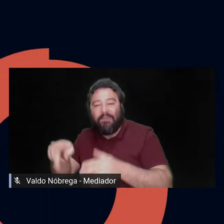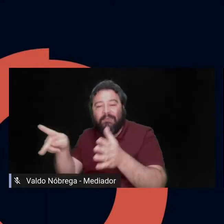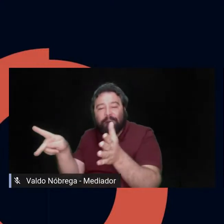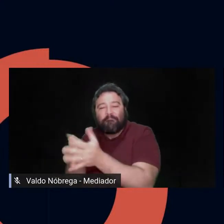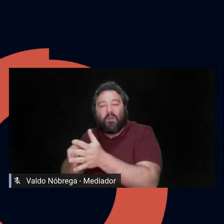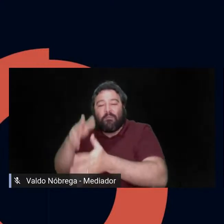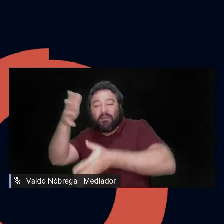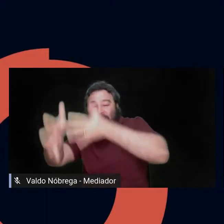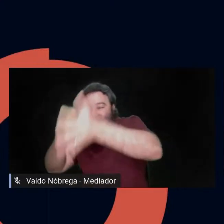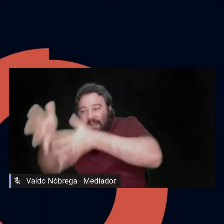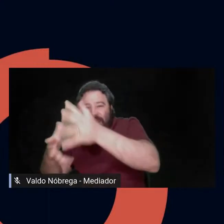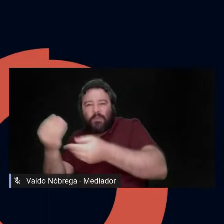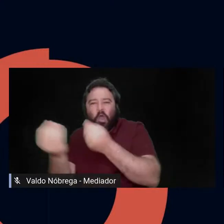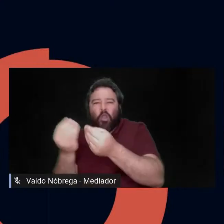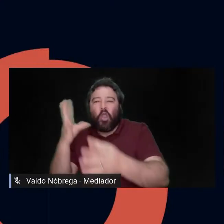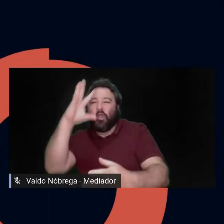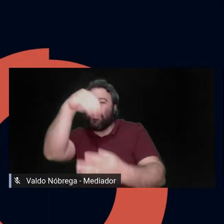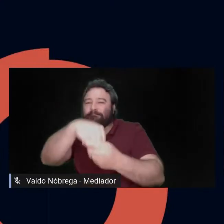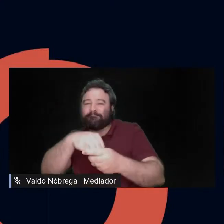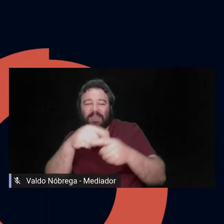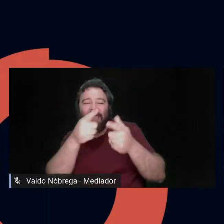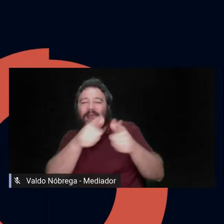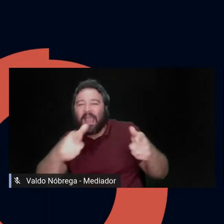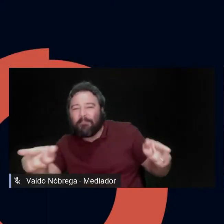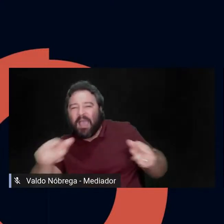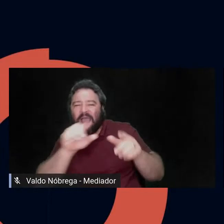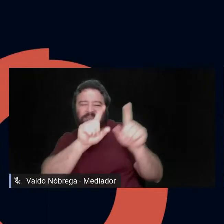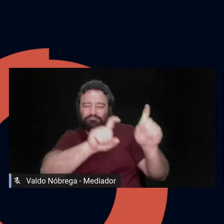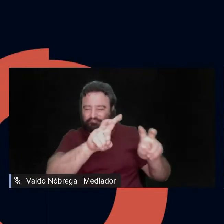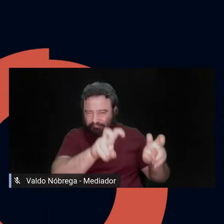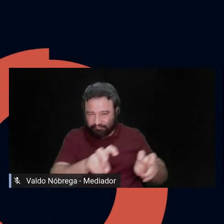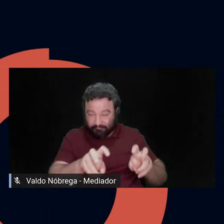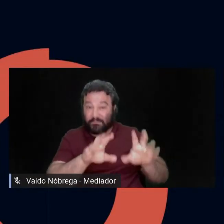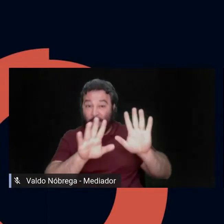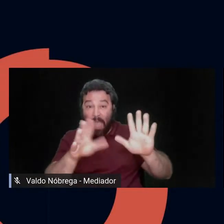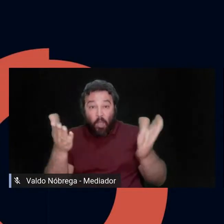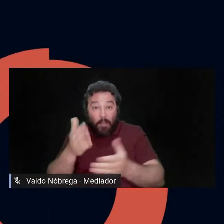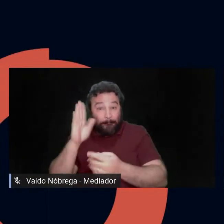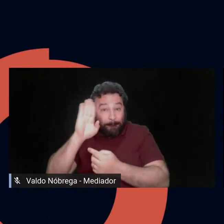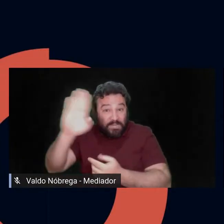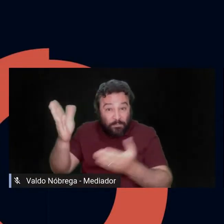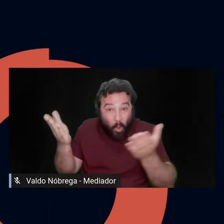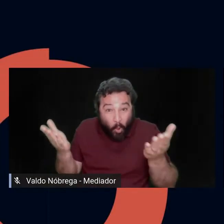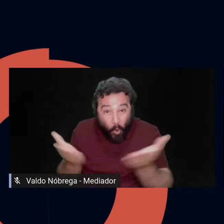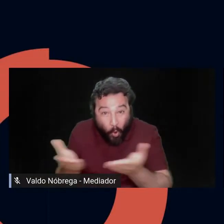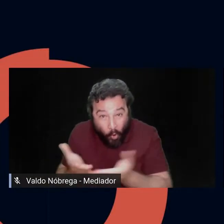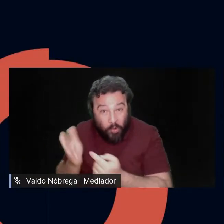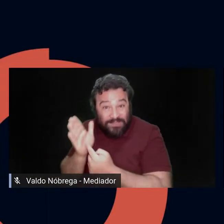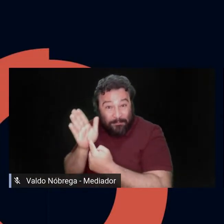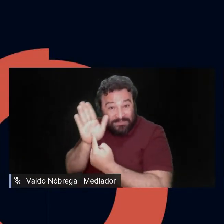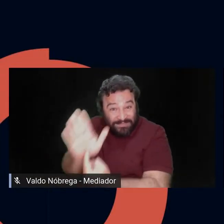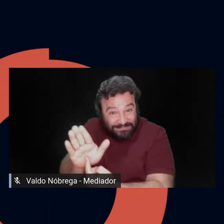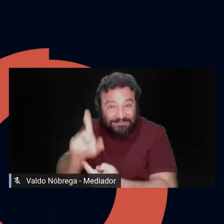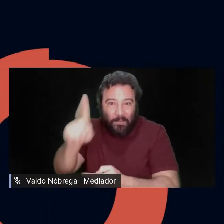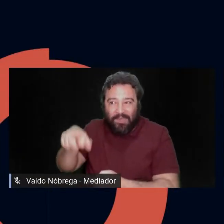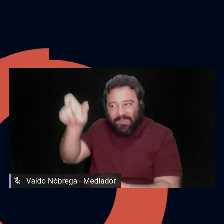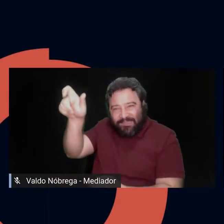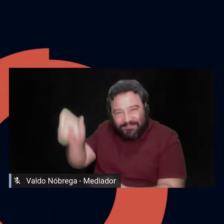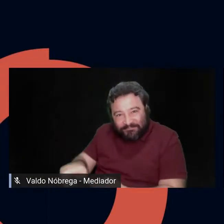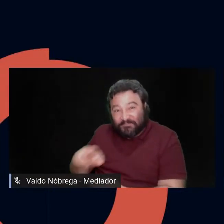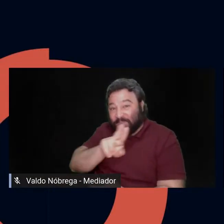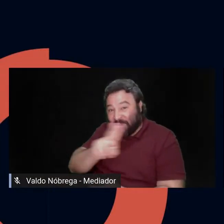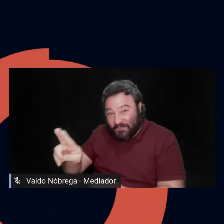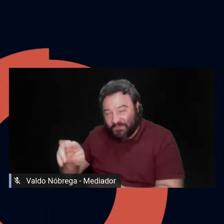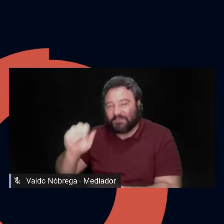abordados aqui, só que agora vai ser com outro foco, né? O foco na questão da da aprendizagem da língua, da